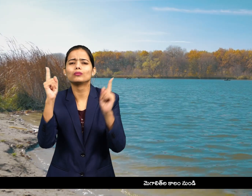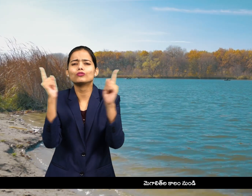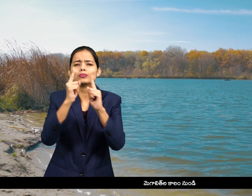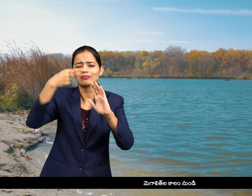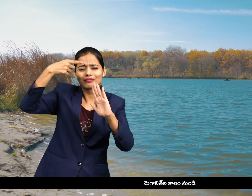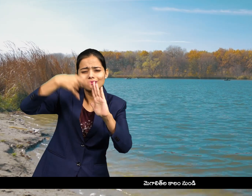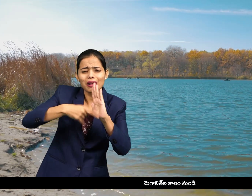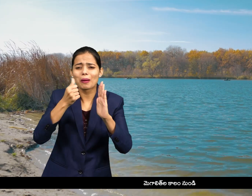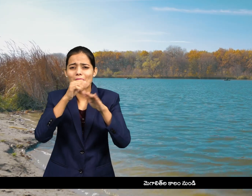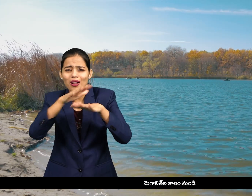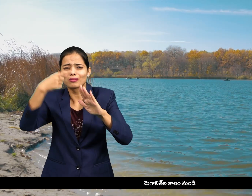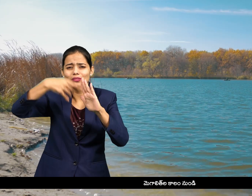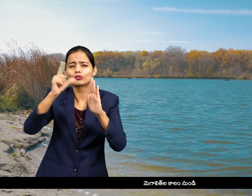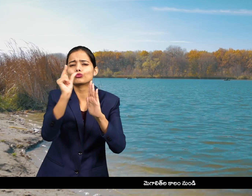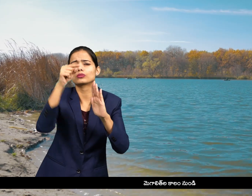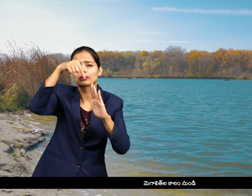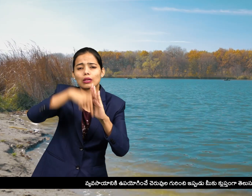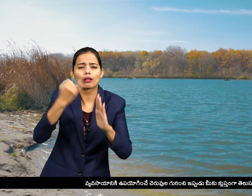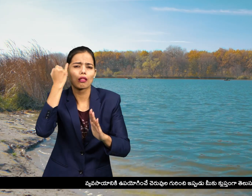మెగాలిథ్ల కాలం నుండి